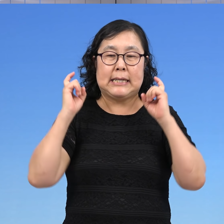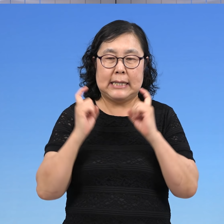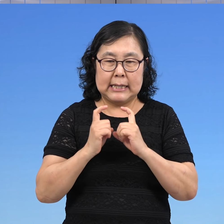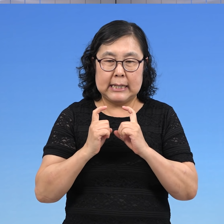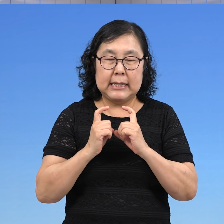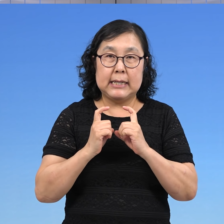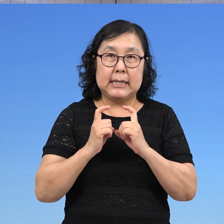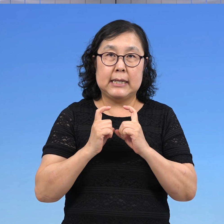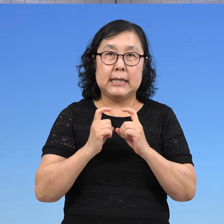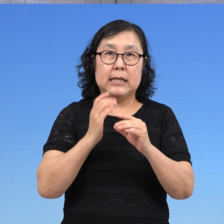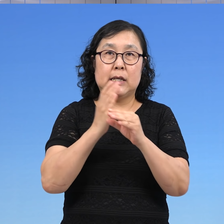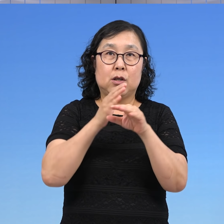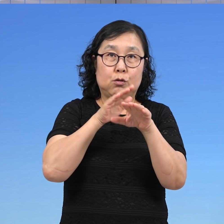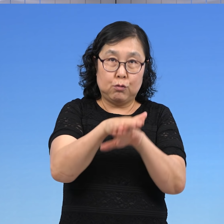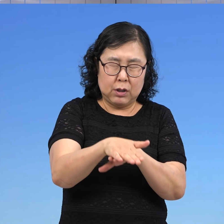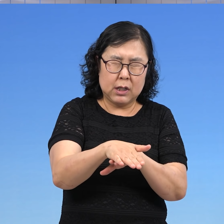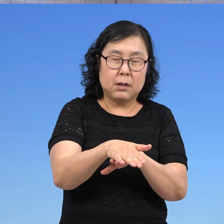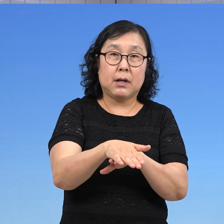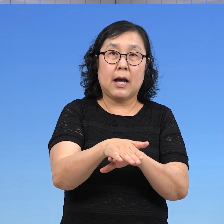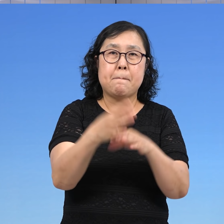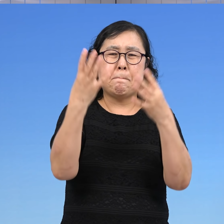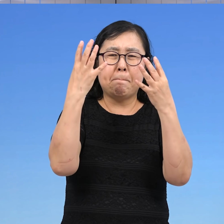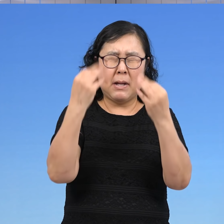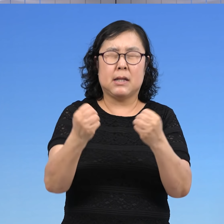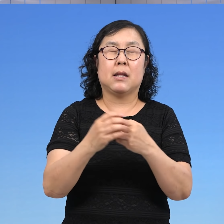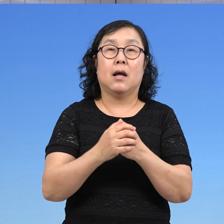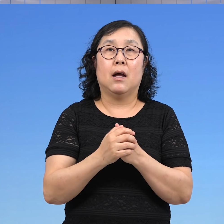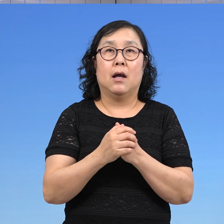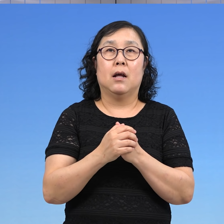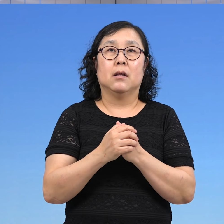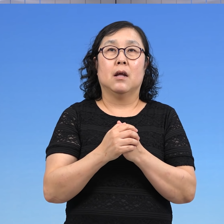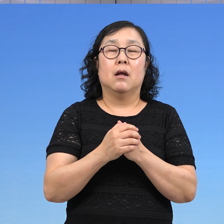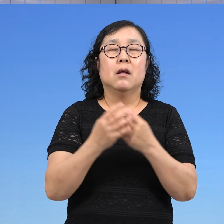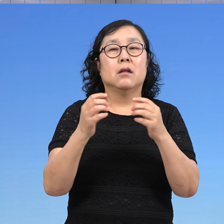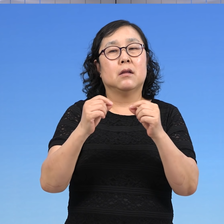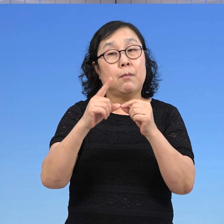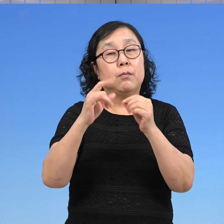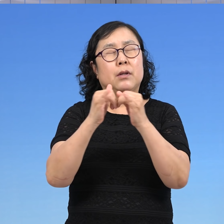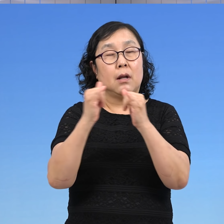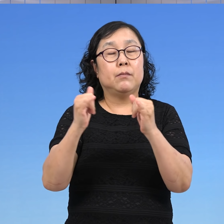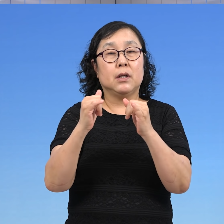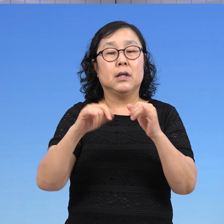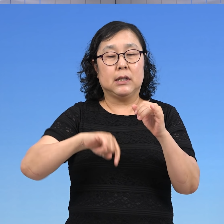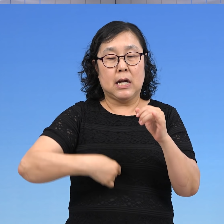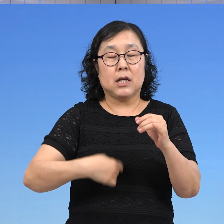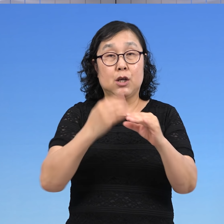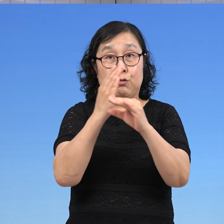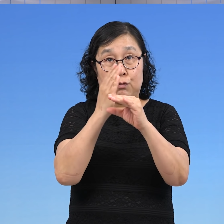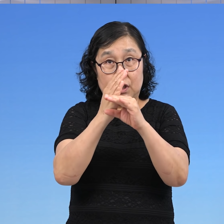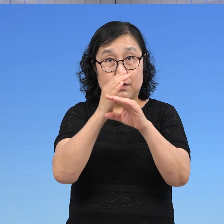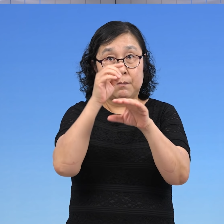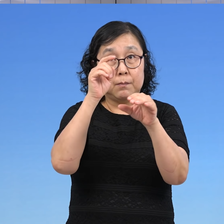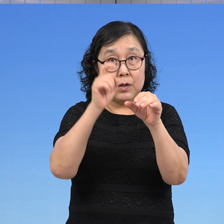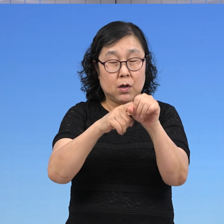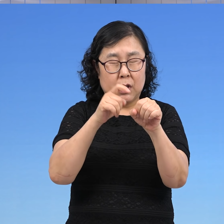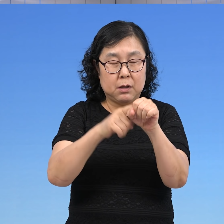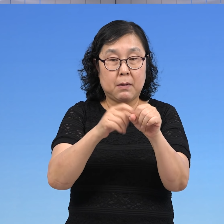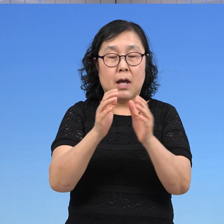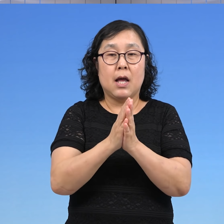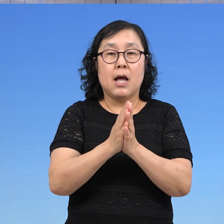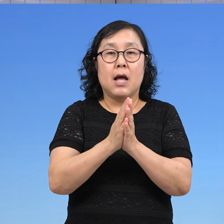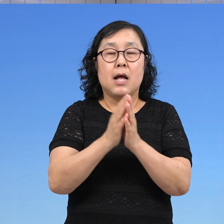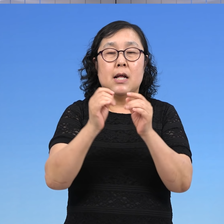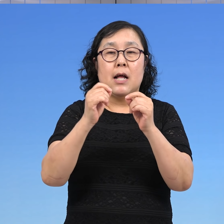이기주의 로 규정지을 수 있는 나라라는 겁니다 뭐 모든 인간이 다 이기주 이고 다 그렇지만 대한민국 엄마